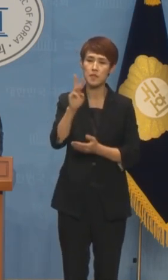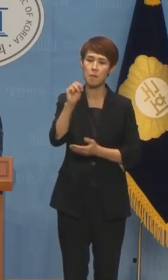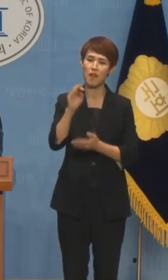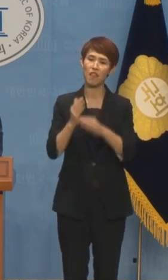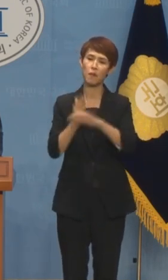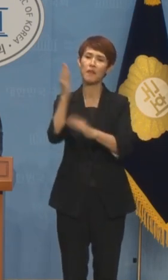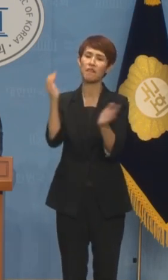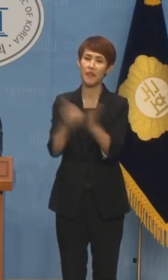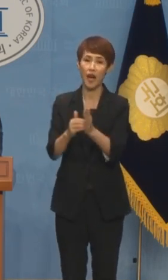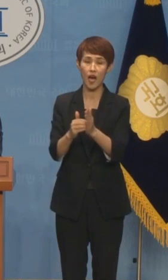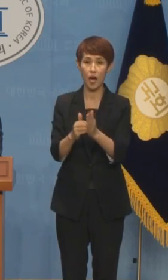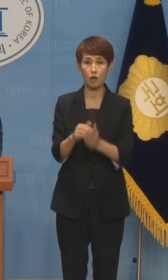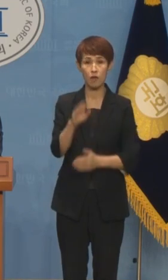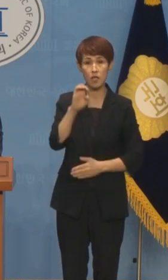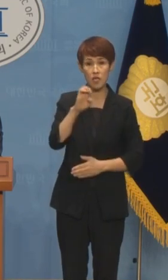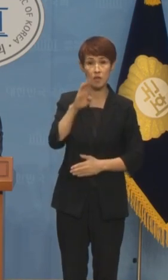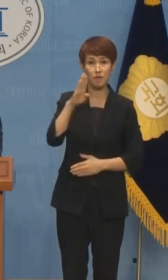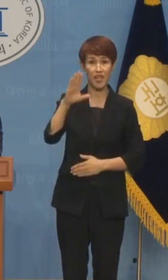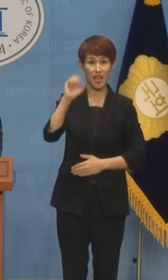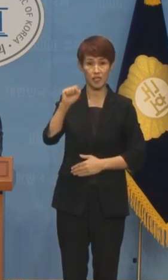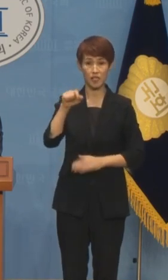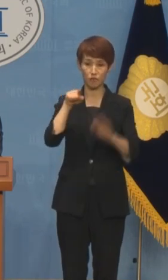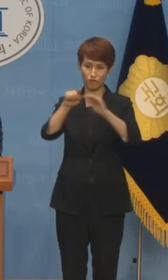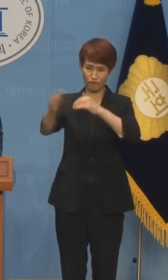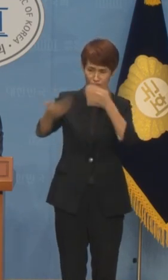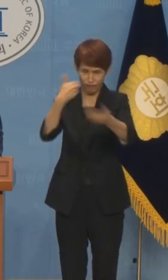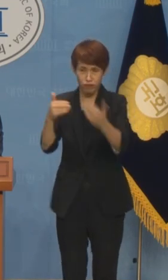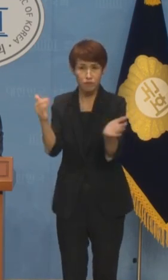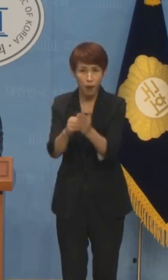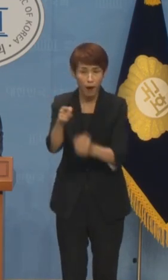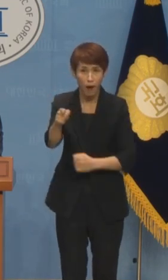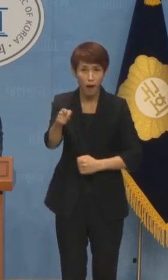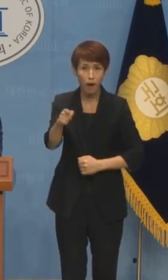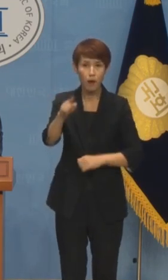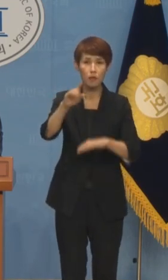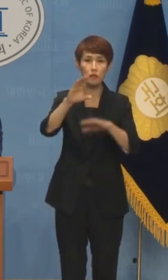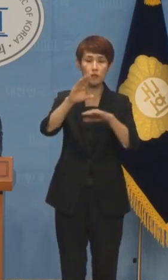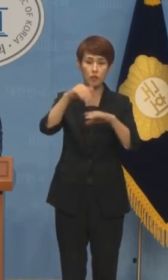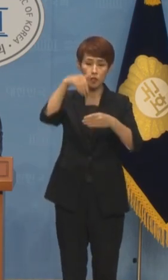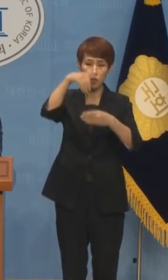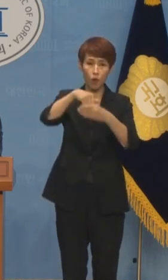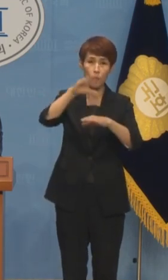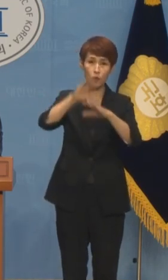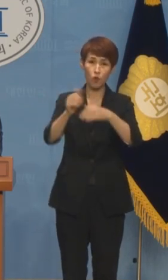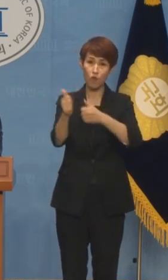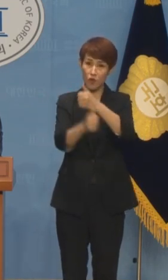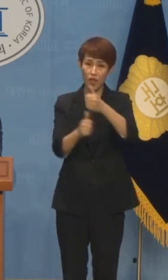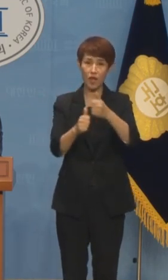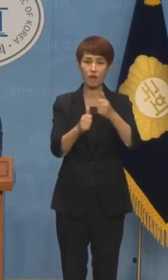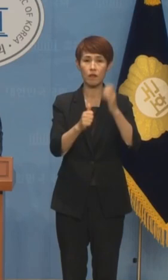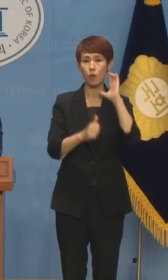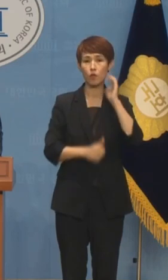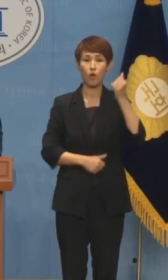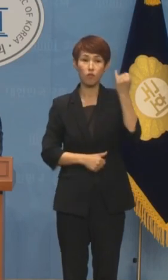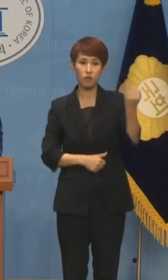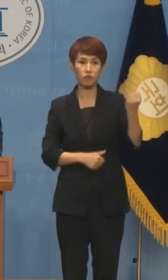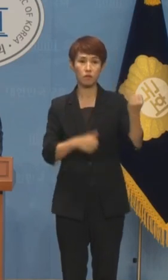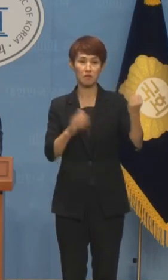샀다고 EBS를 압수수색하고 선방위는 김건희 여사 명품백 수수